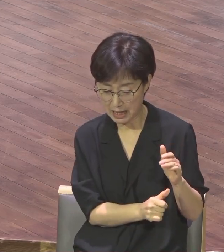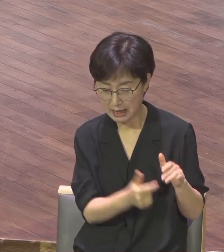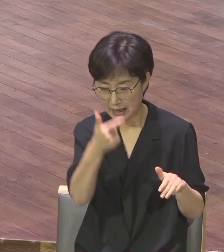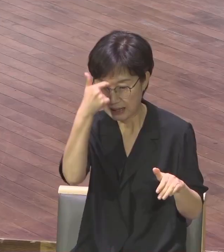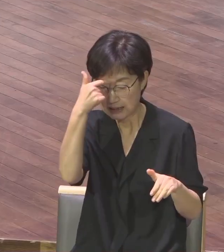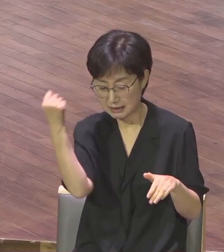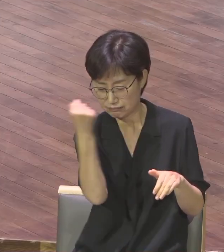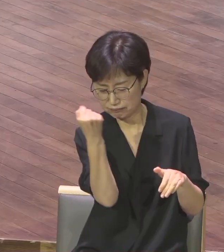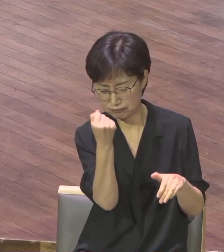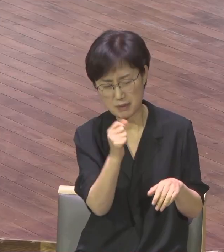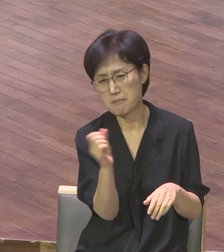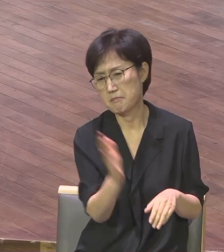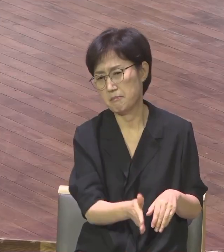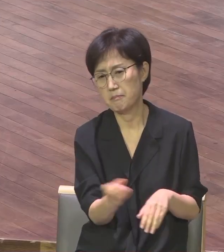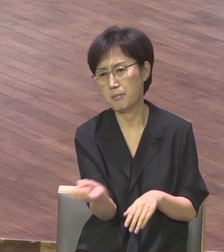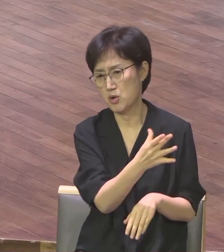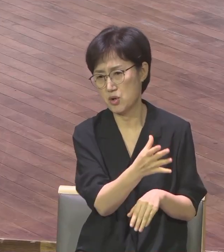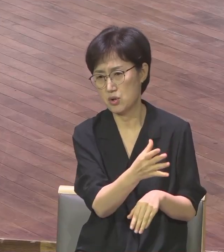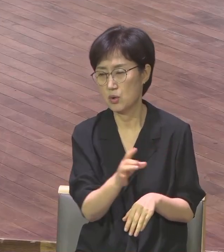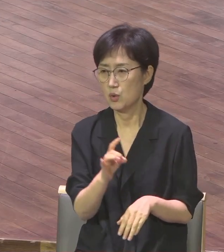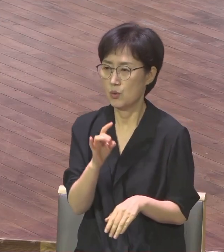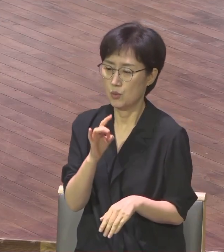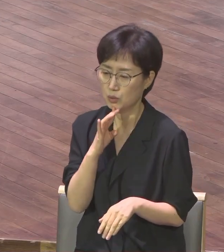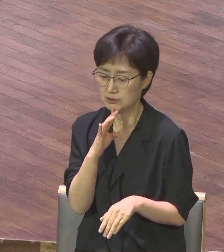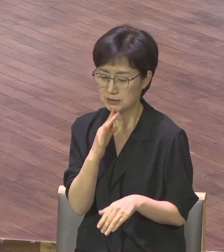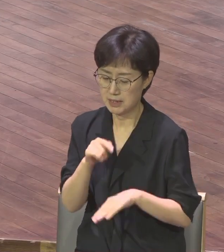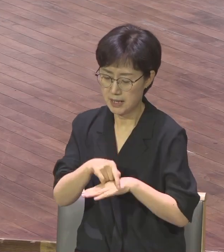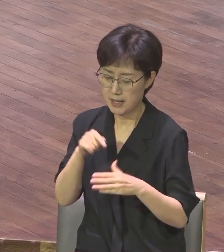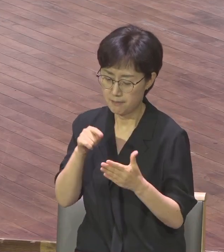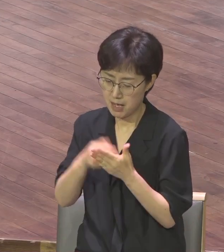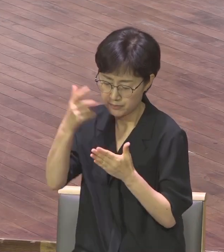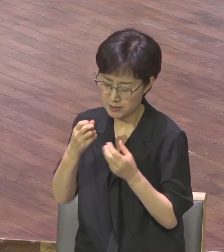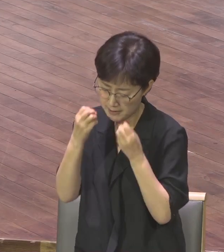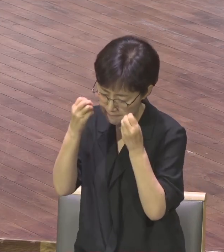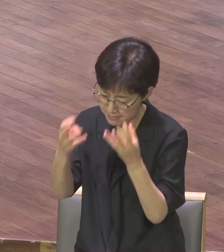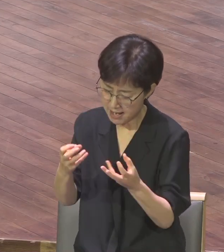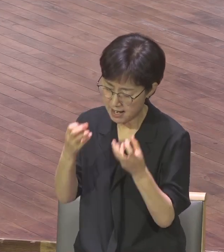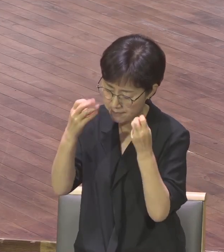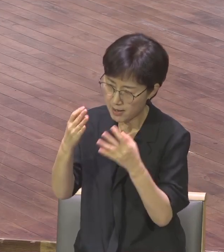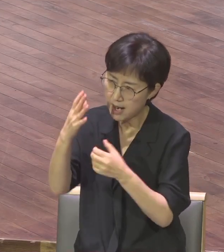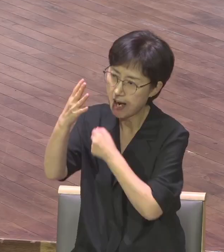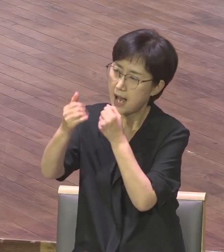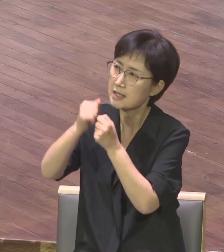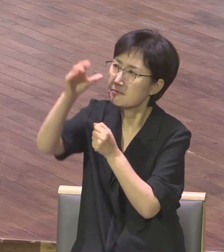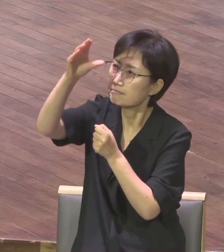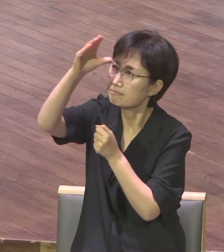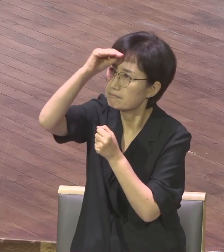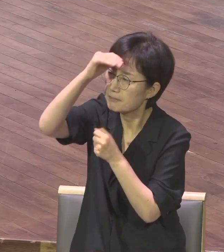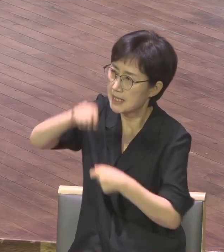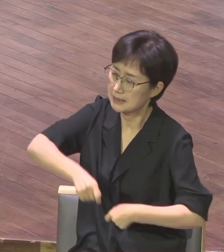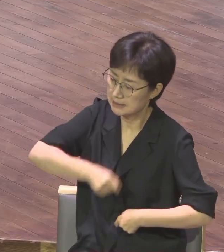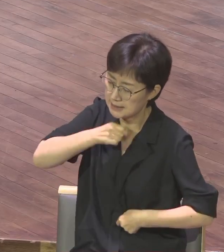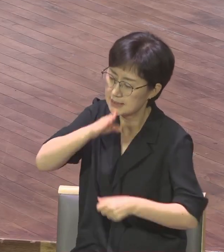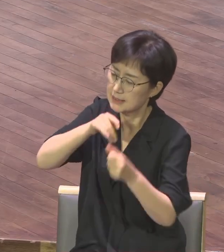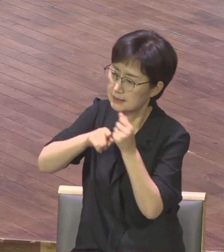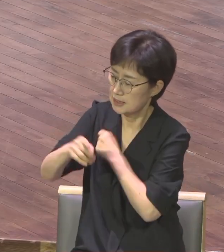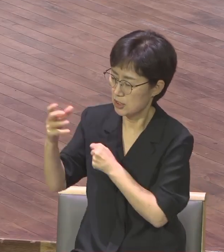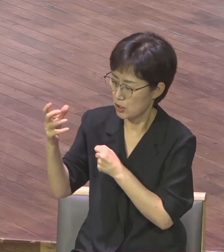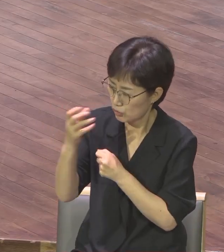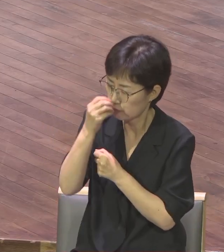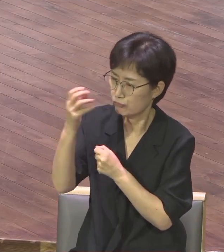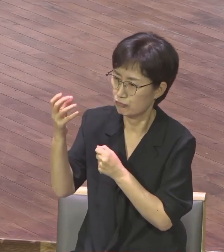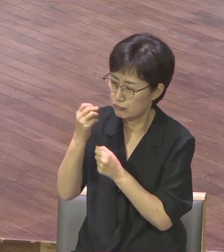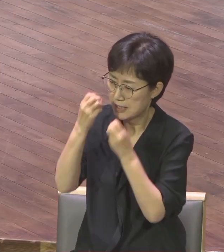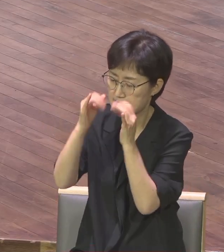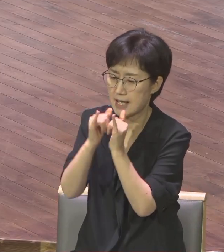따르는 옛사람을 벗어버리고 오직 너희의 심령이 새롭게 되어 하나님을 따라 의와 진리의 거룩함으로 지으심을 받은